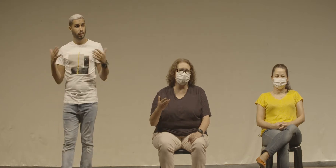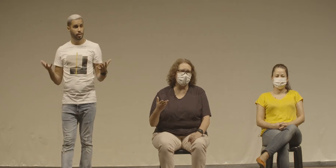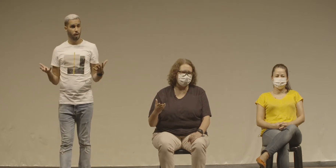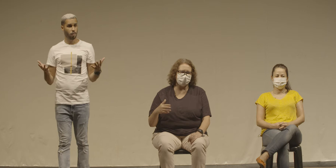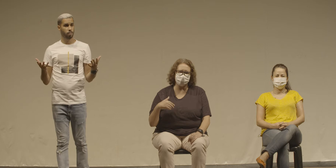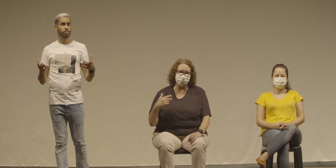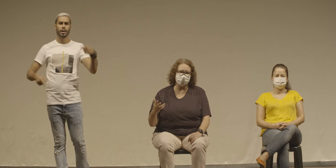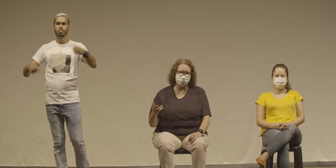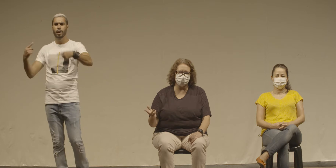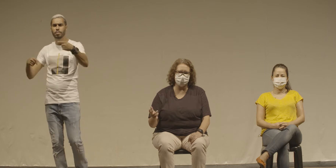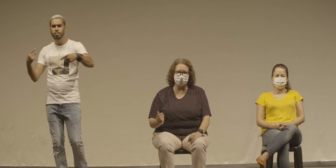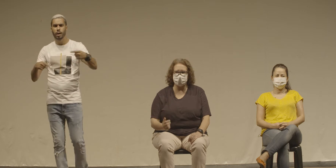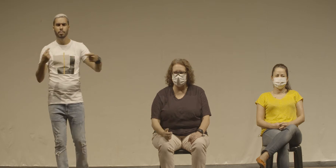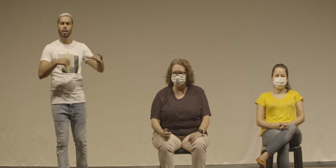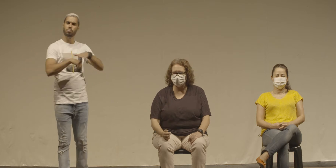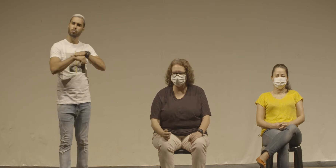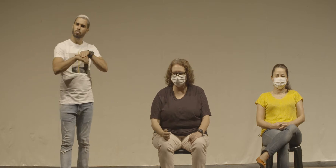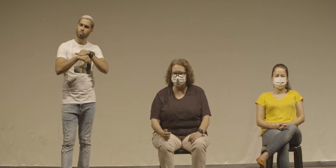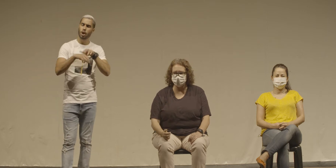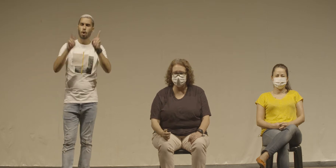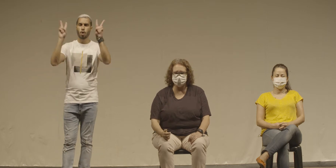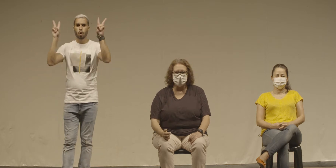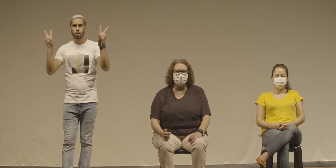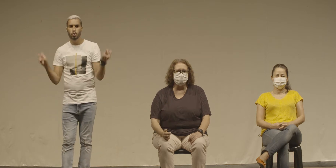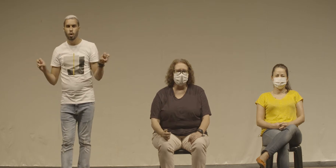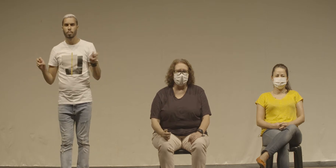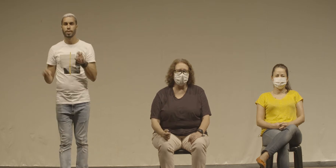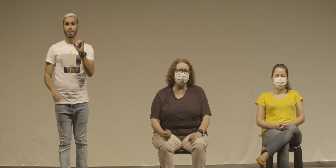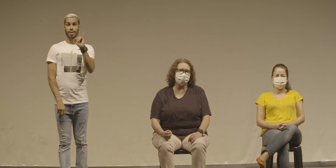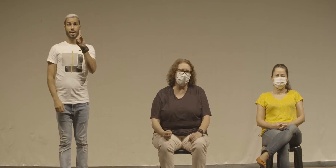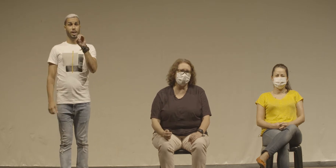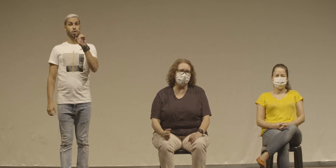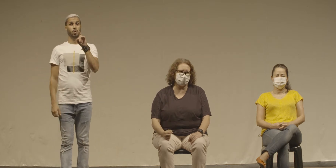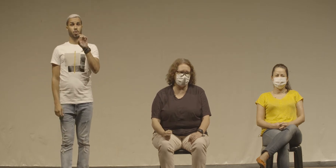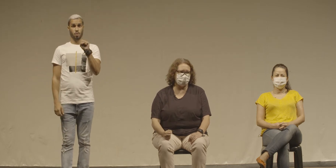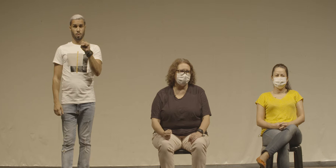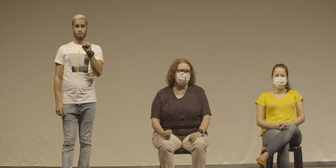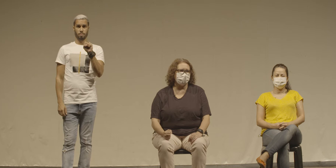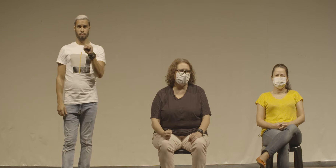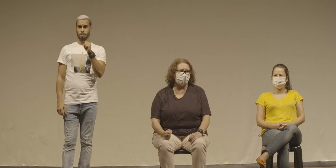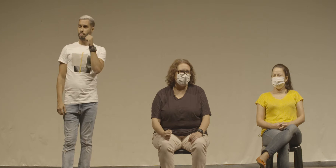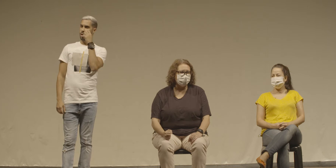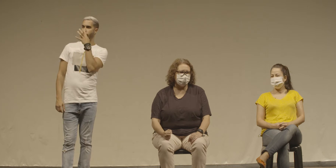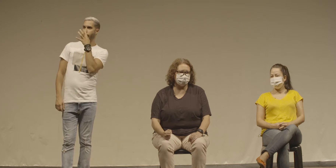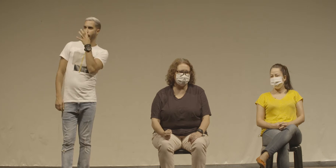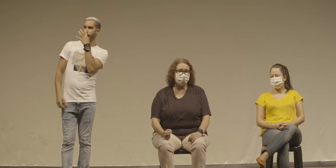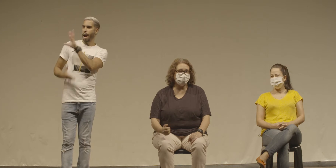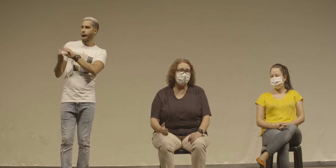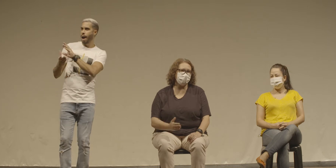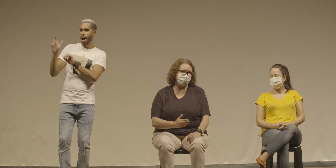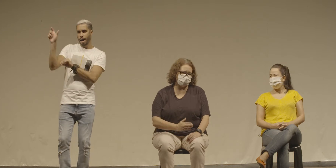nesse debate, nessa discussão sobre a formação de ídolos, a gente entende que